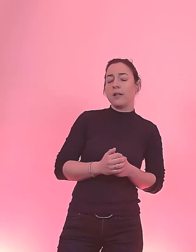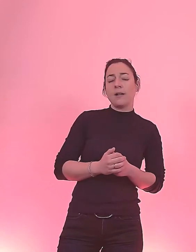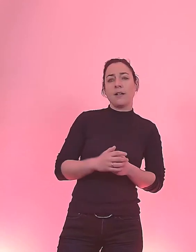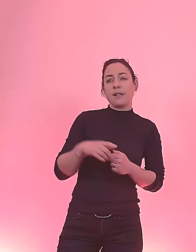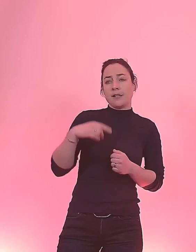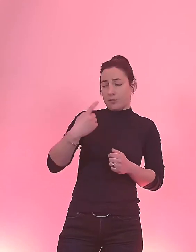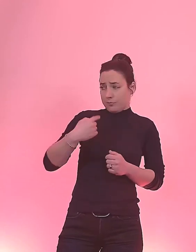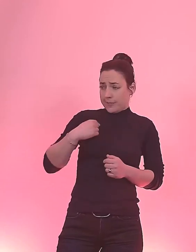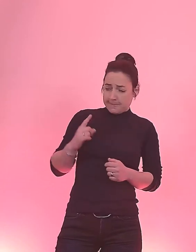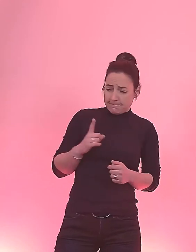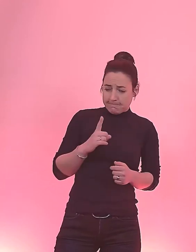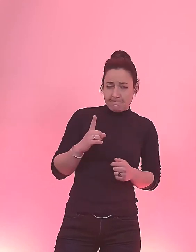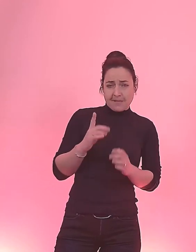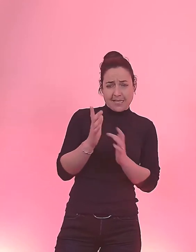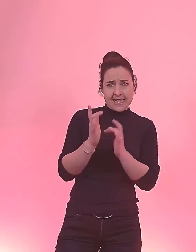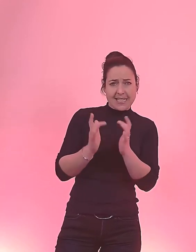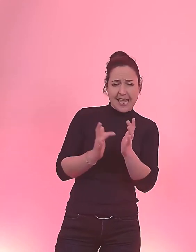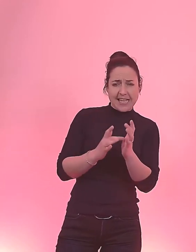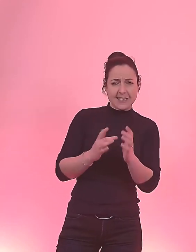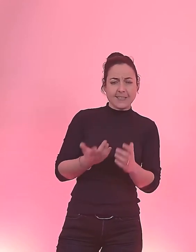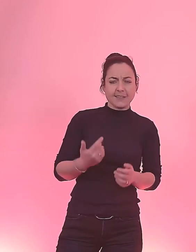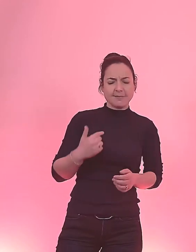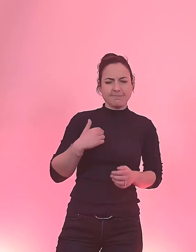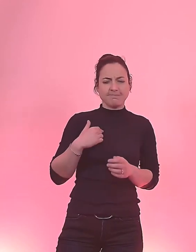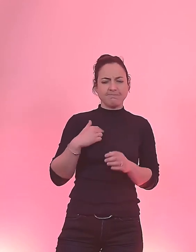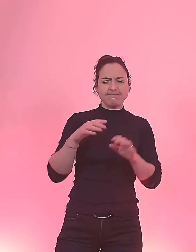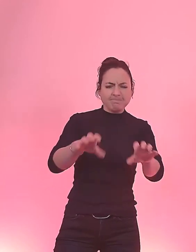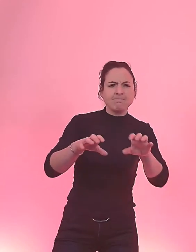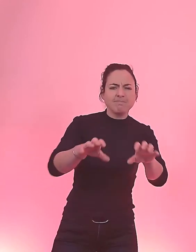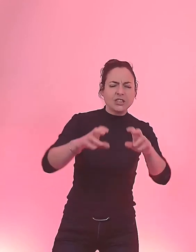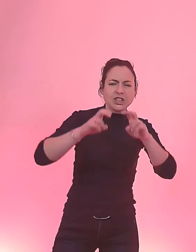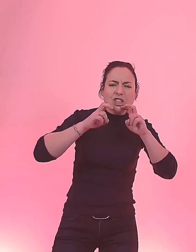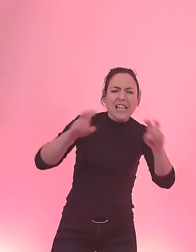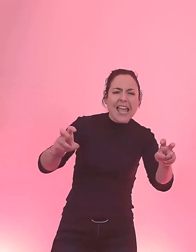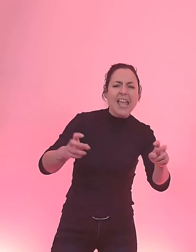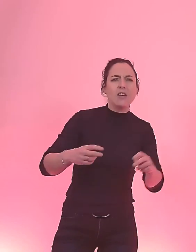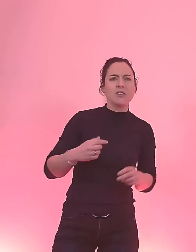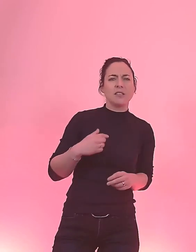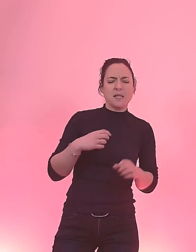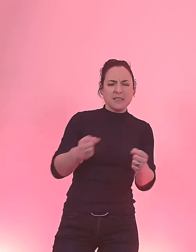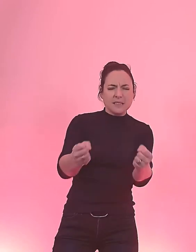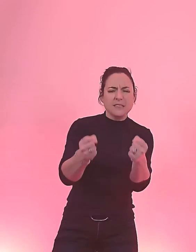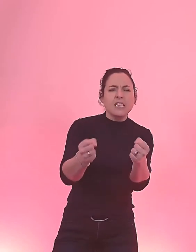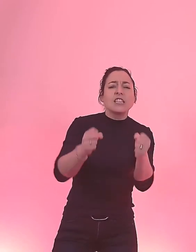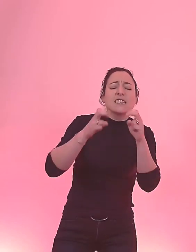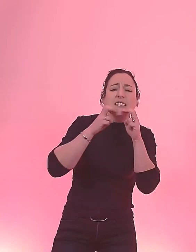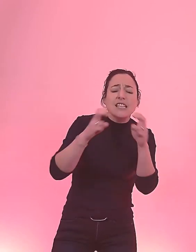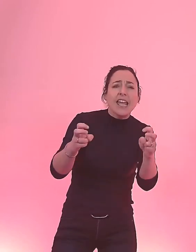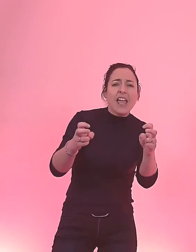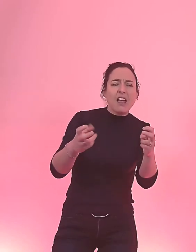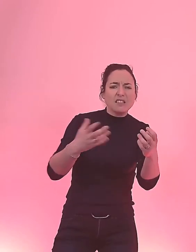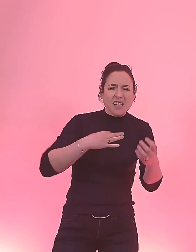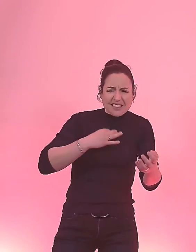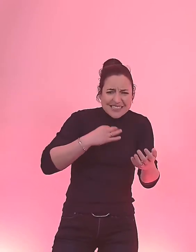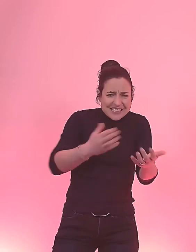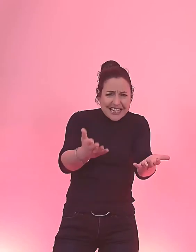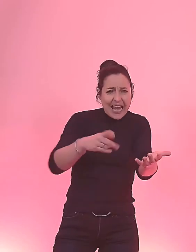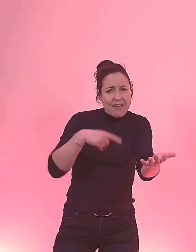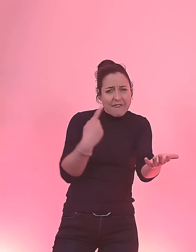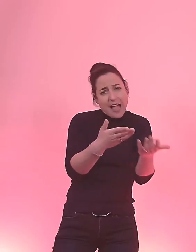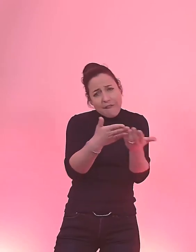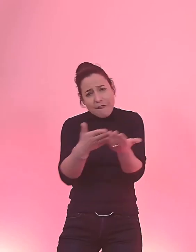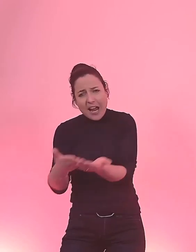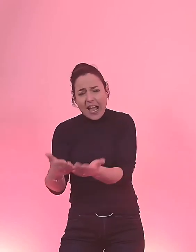jezus ik heb een betere maakt en ik heb hem geschreeuwd ik werd het nog jongen ik heb het beter gemaakt helemaal gescheurd kan ze niks schelen dat we gaan